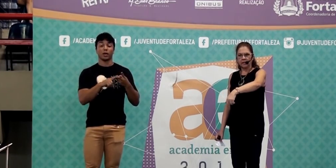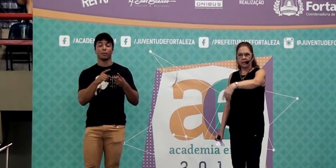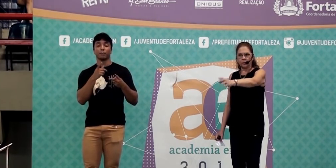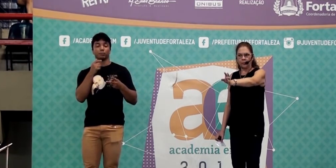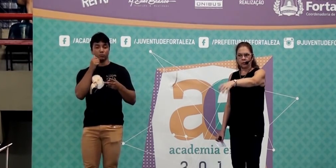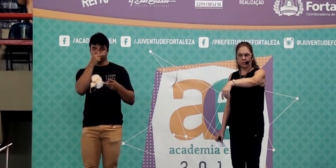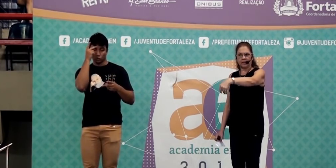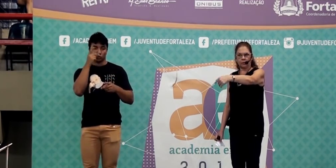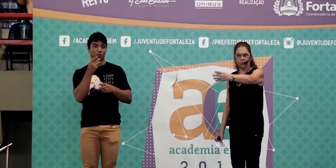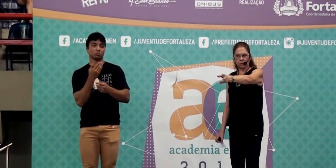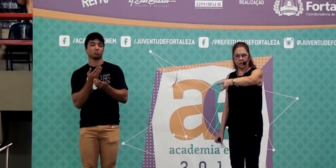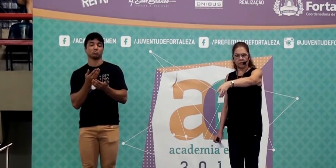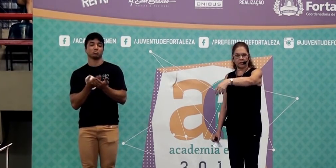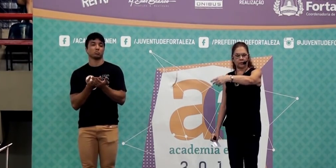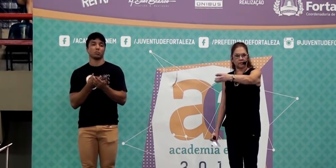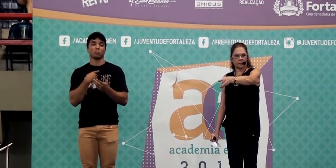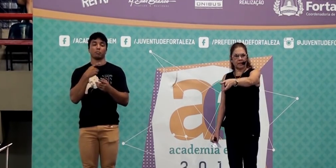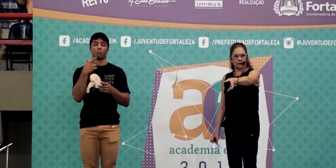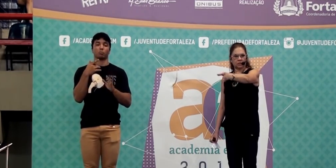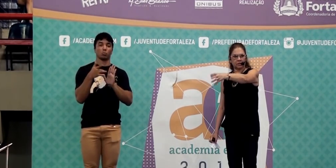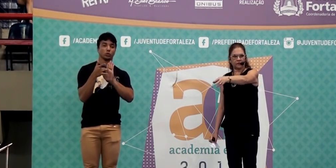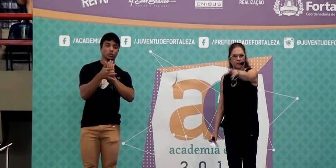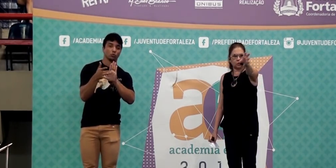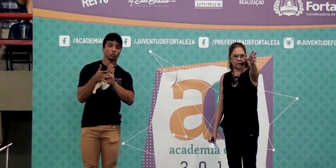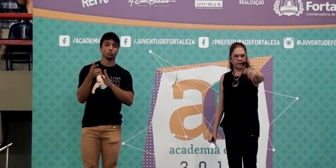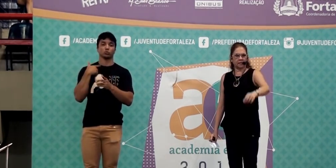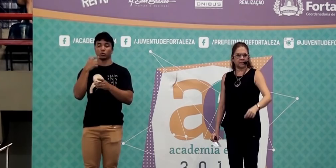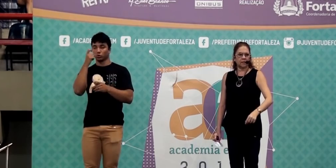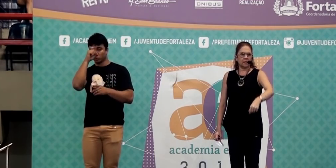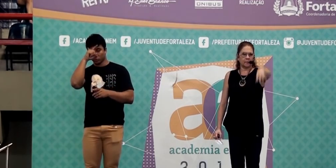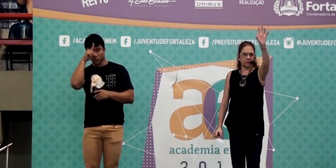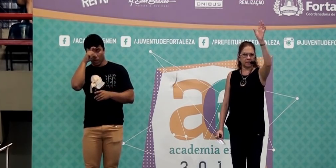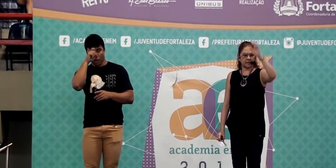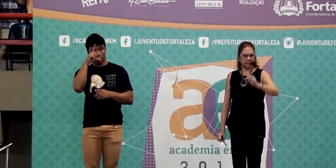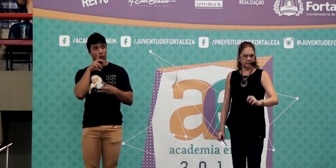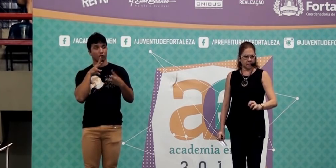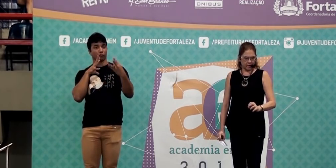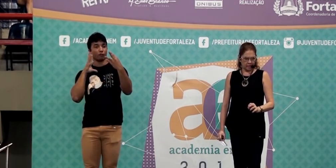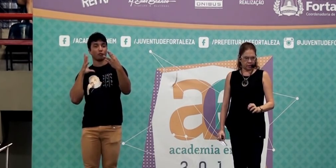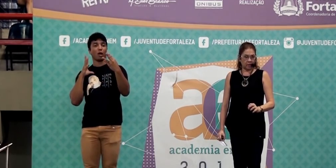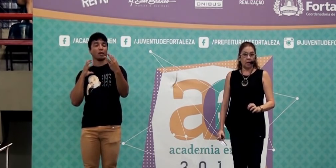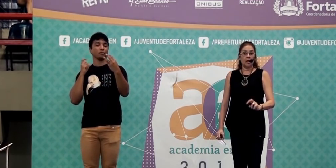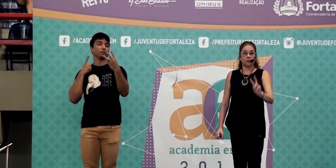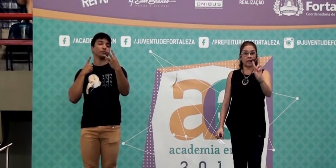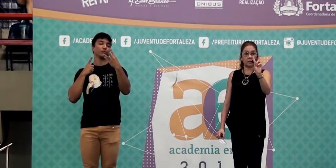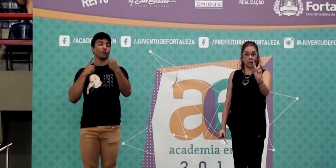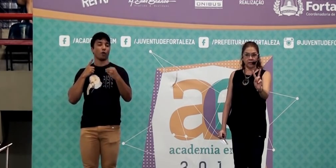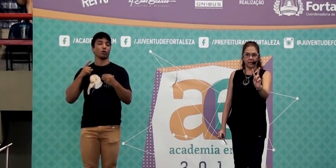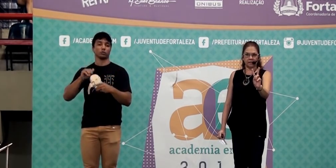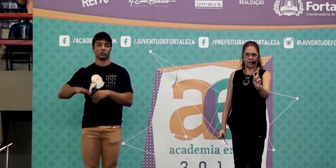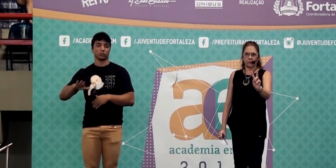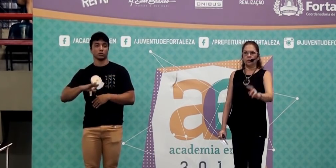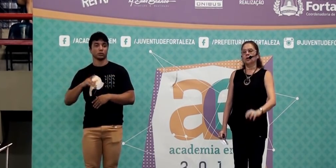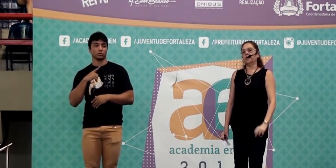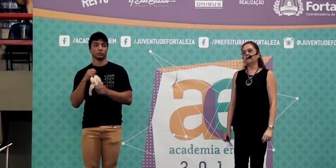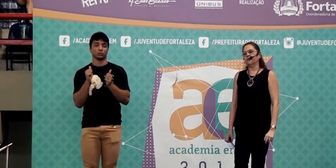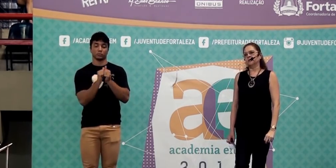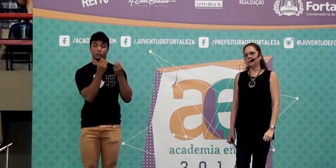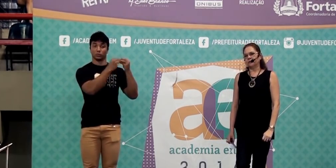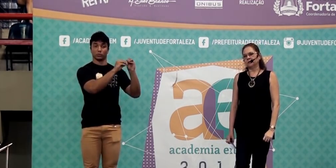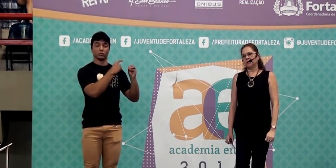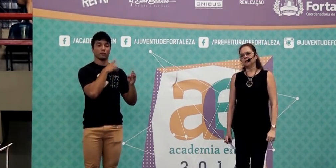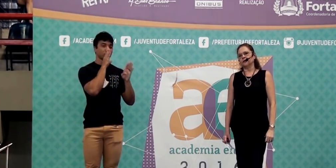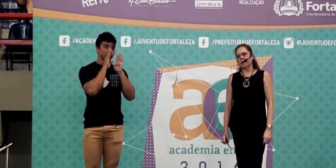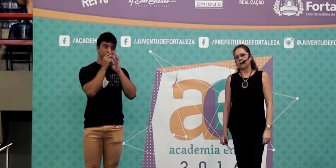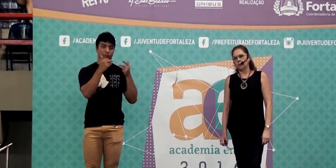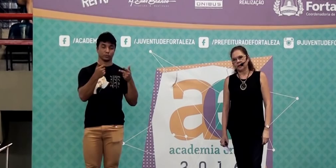medicina, que está no posto de saúde, que está no hospital e tira foto com criança e bota as crianças na rede. Eu dei 2 exemplos. O que eu fiz